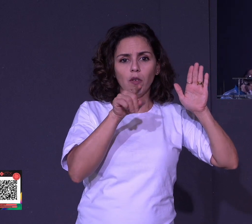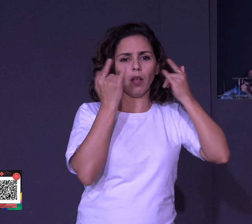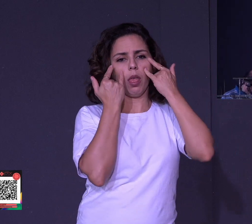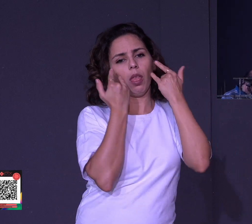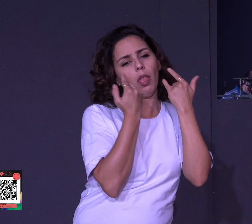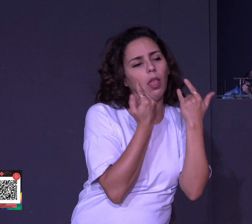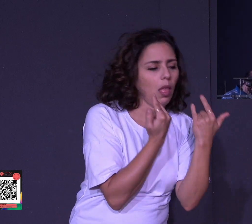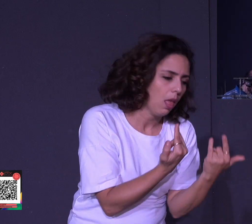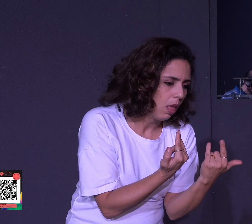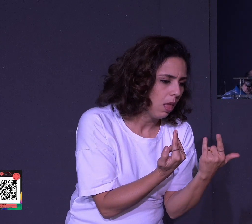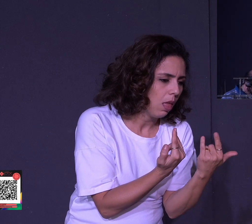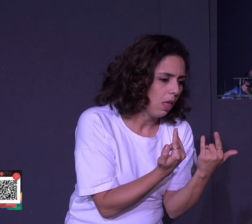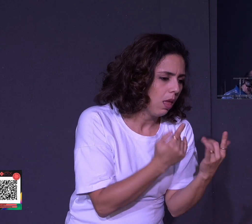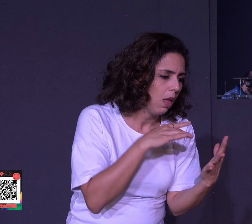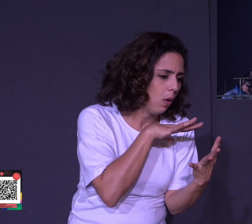Transformar a nossa